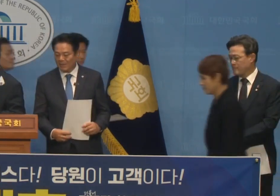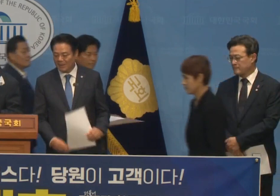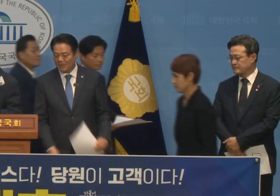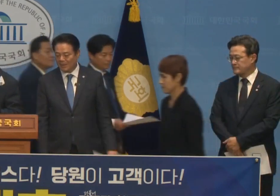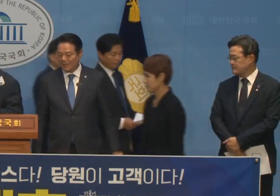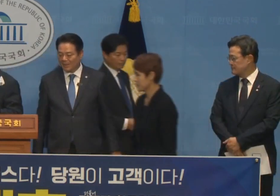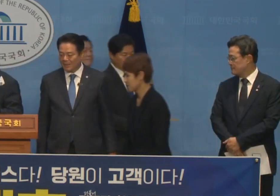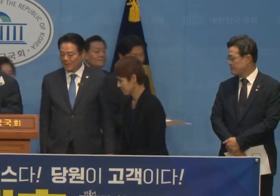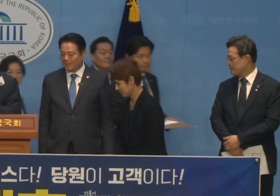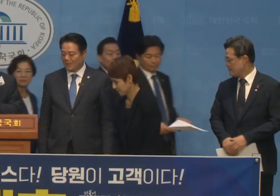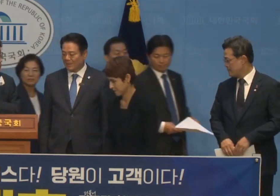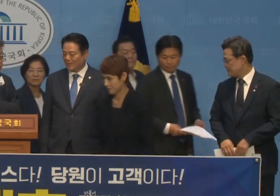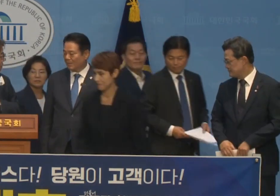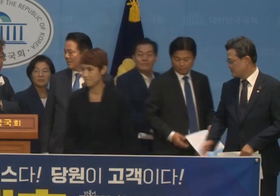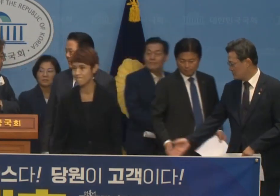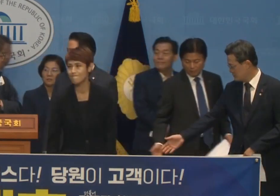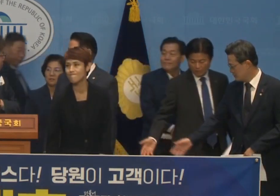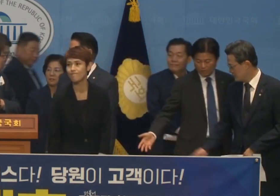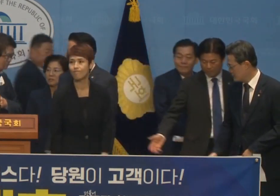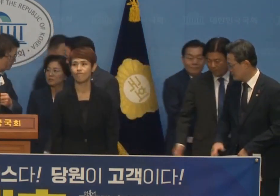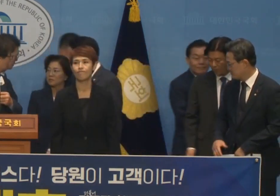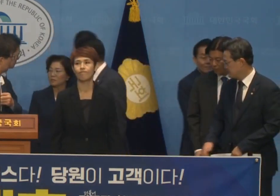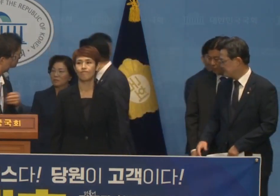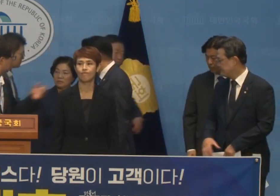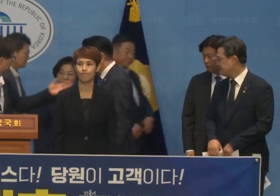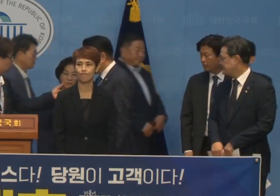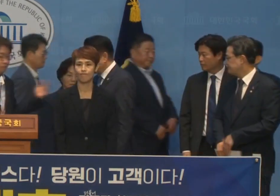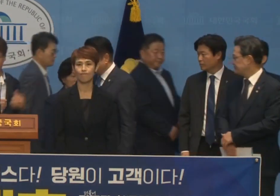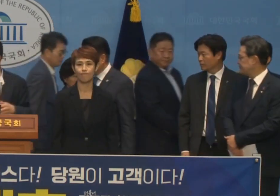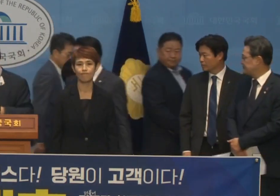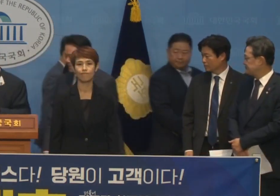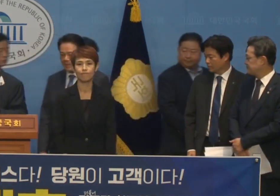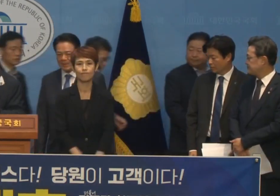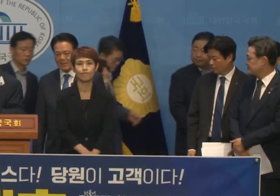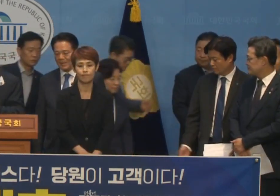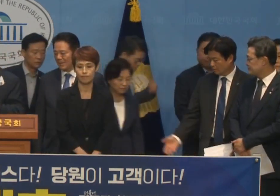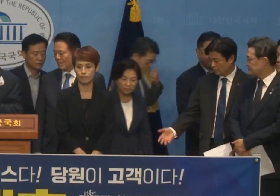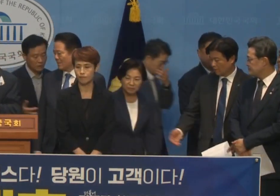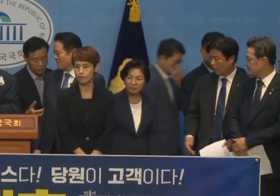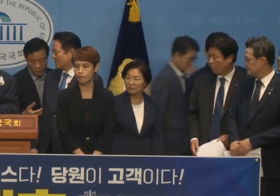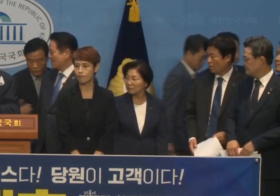가급적 국회의원 그룹은 이쪽에 쓰실까요? 시장 그룹은 이쪽에 쓰시고